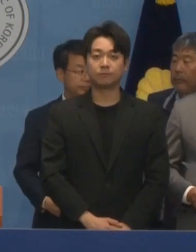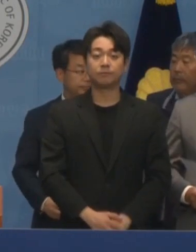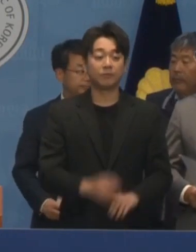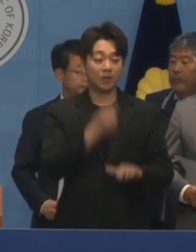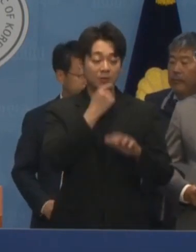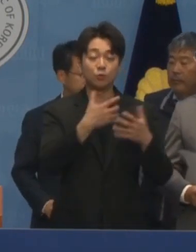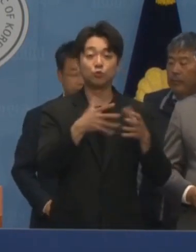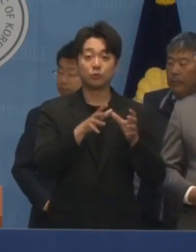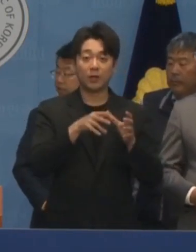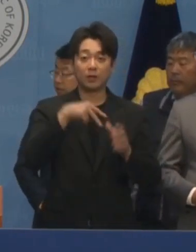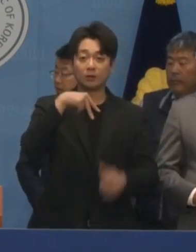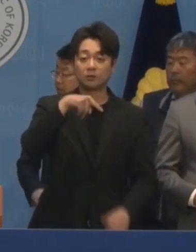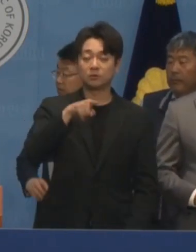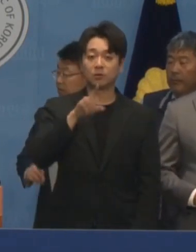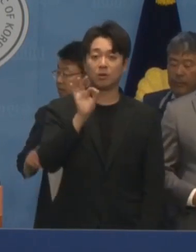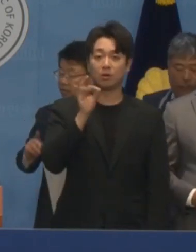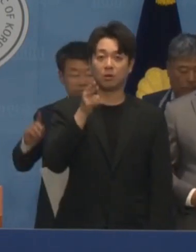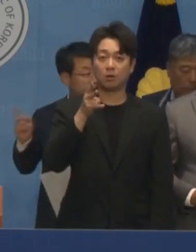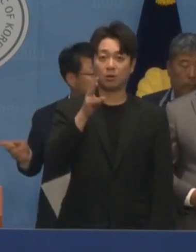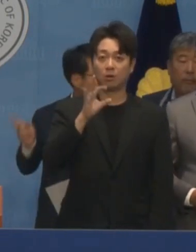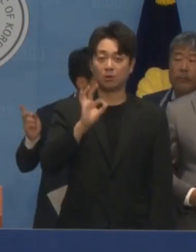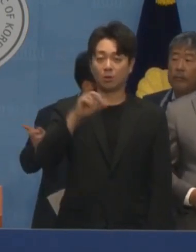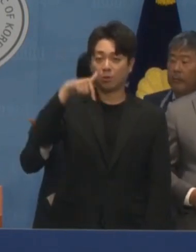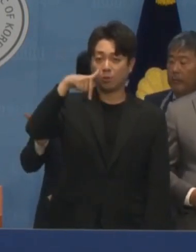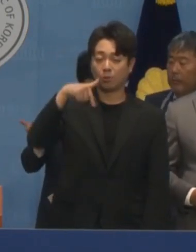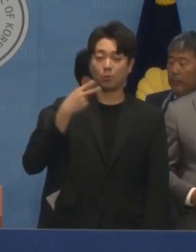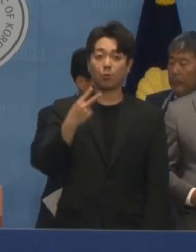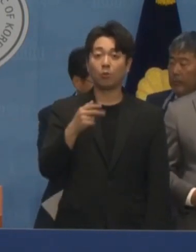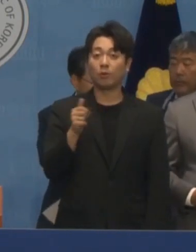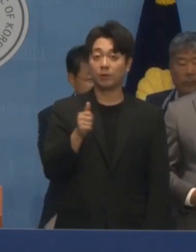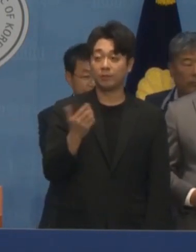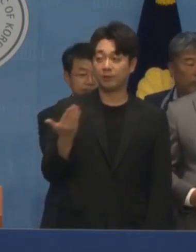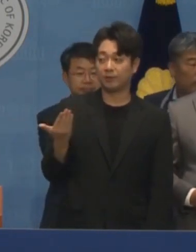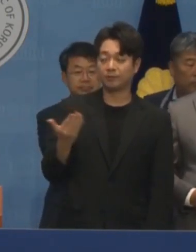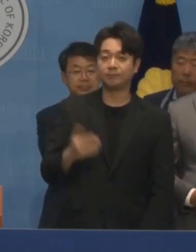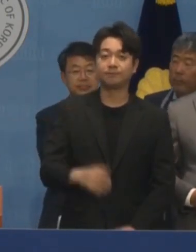더불어민주당 노동존중 실천단 국회의원들이 모였습니다.